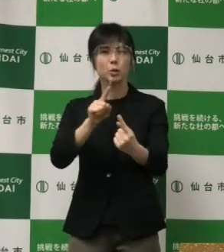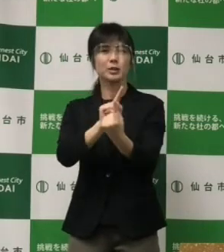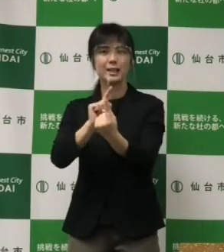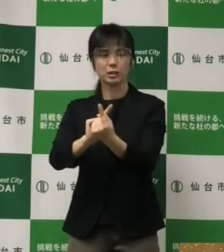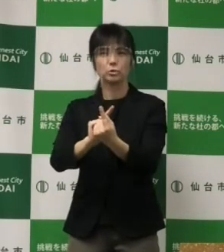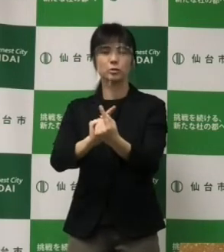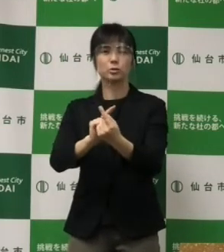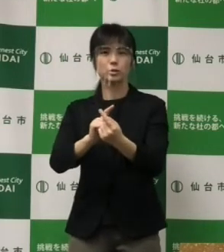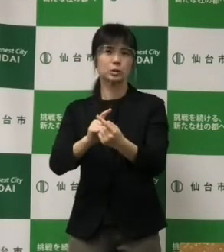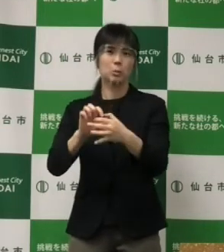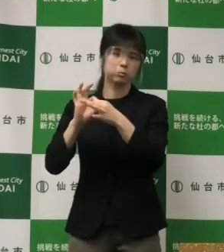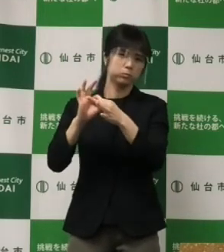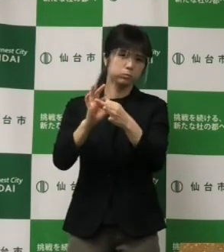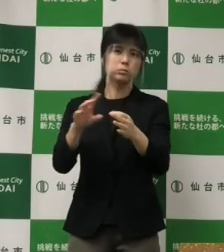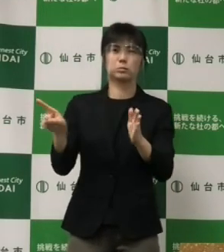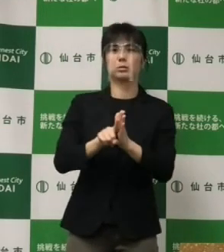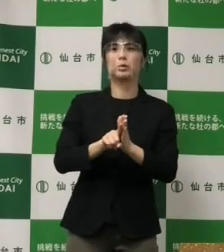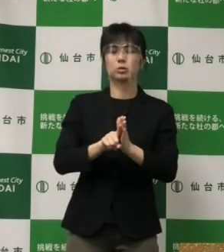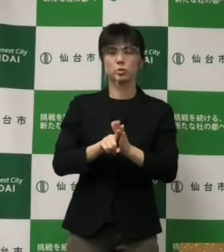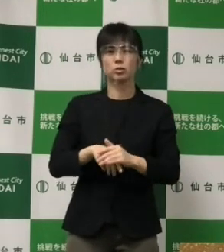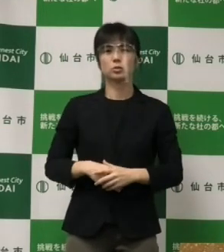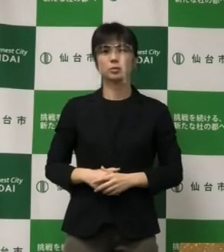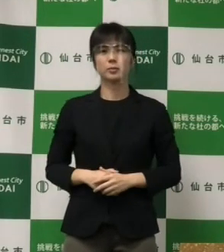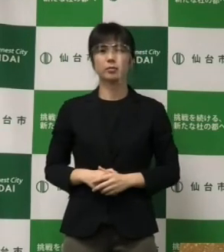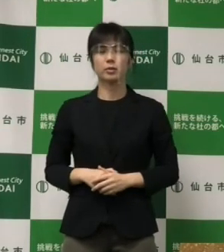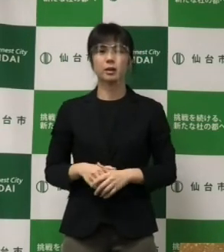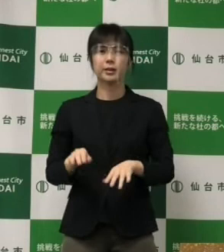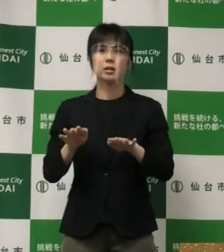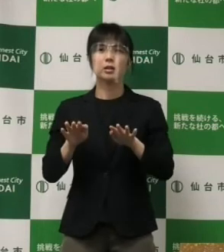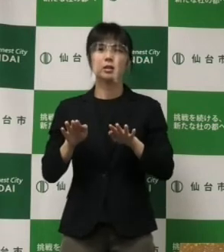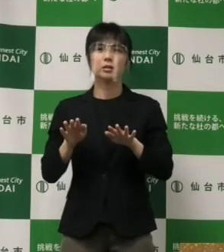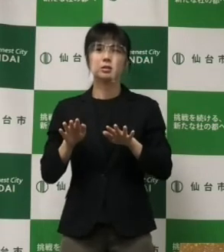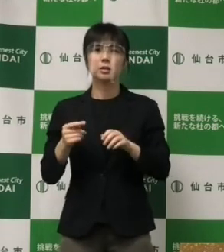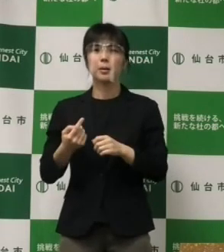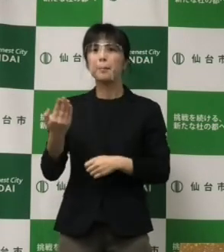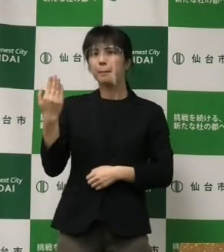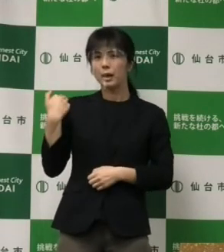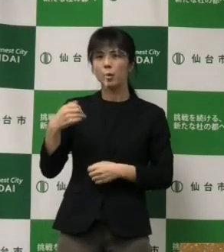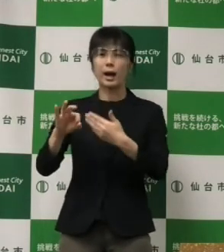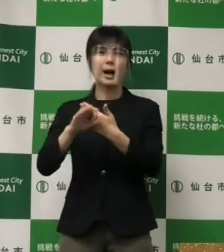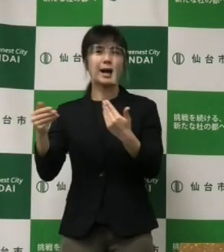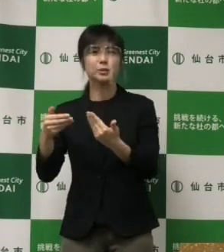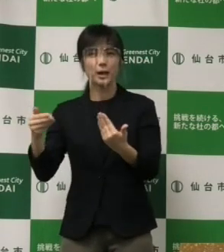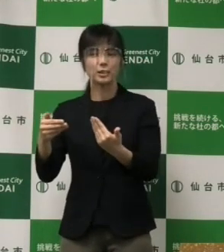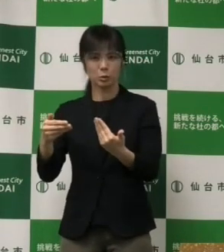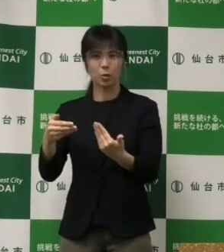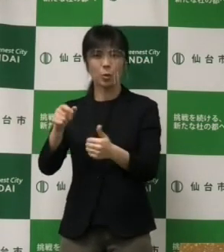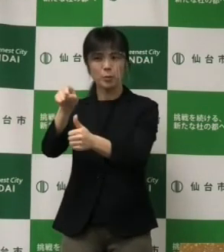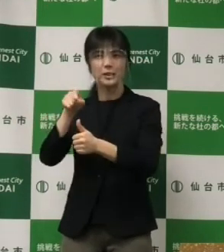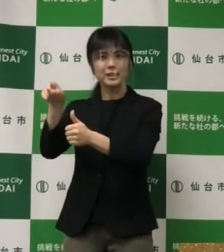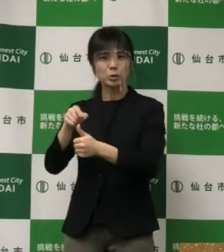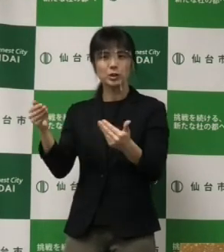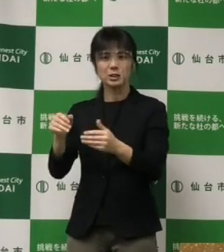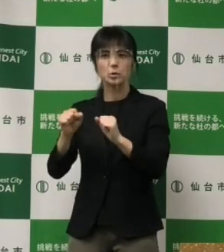きています。今回アルバイトを一時期増やしてしまったというふうな反省もあって、この間